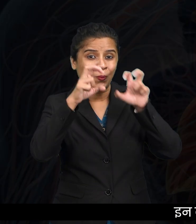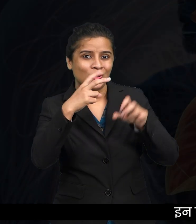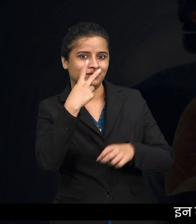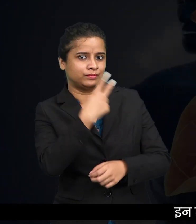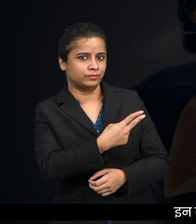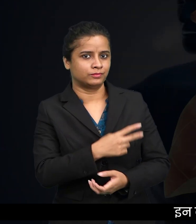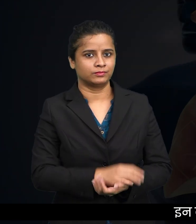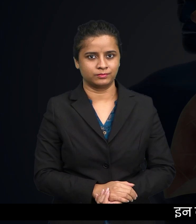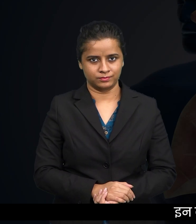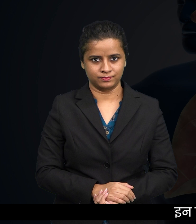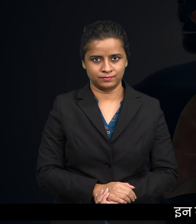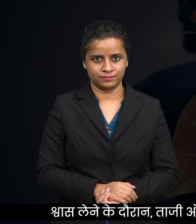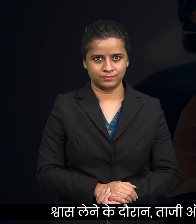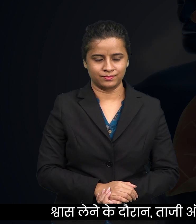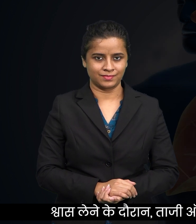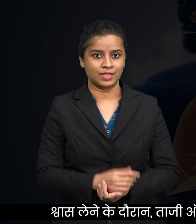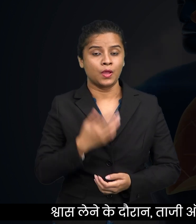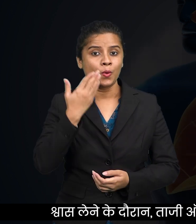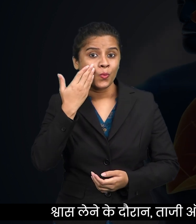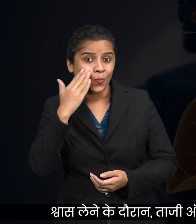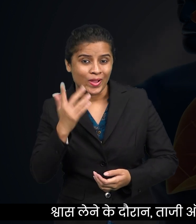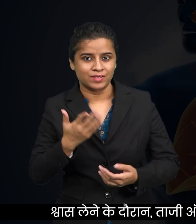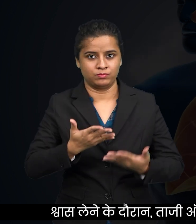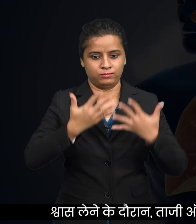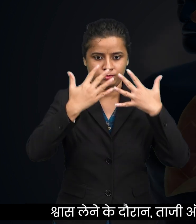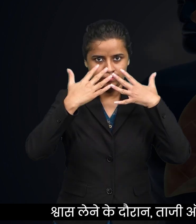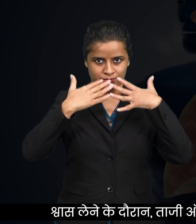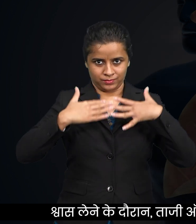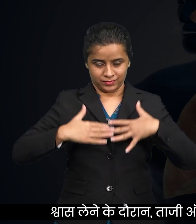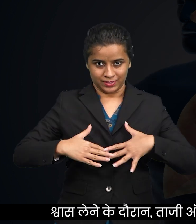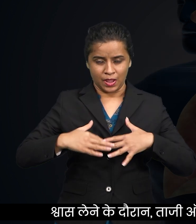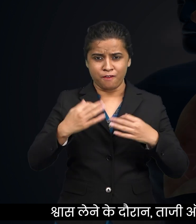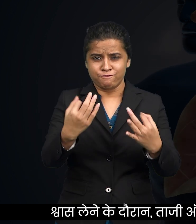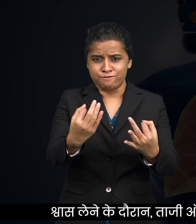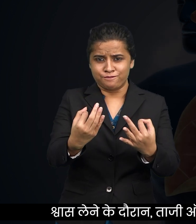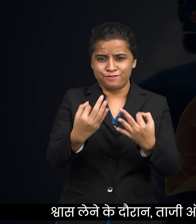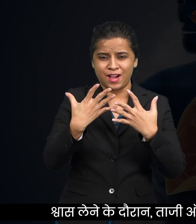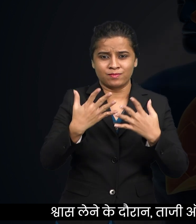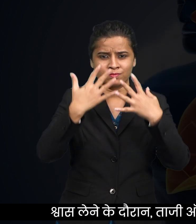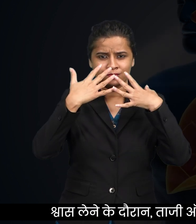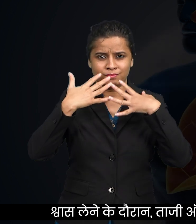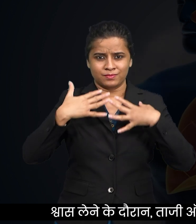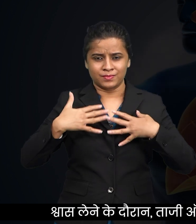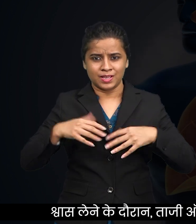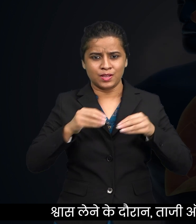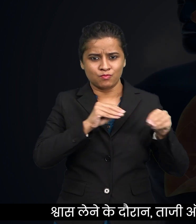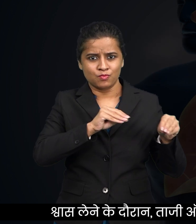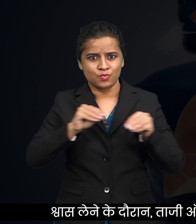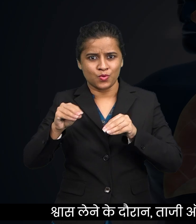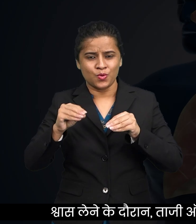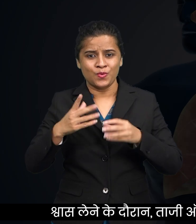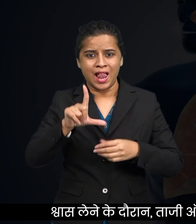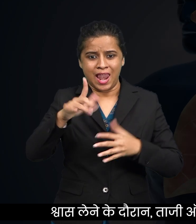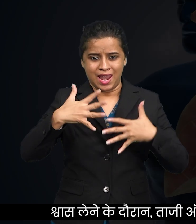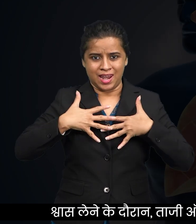इन बातों पे नज़र डालें। श्वासन लेने के दौरान ताज़ी ऑक्सीजन की आपूर्ति